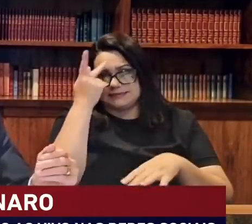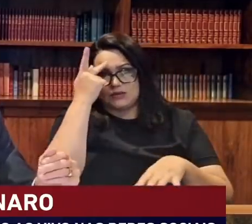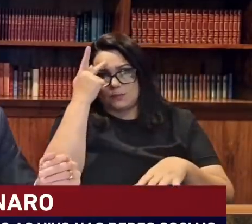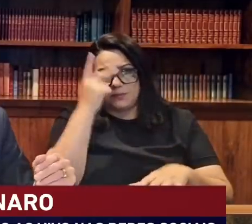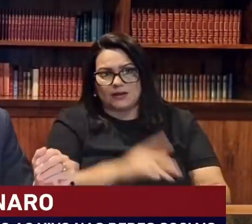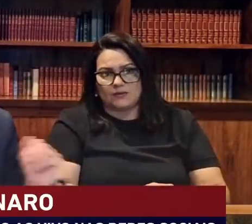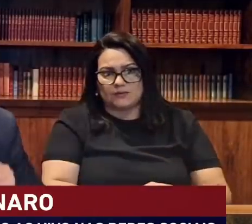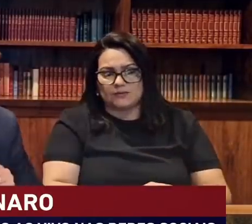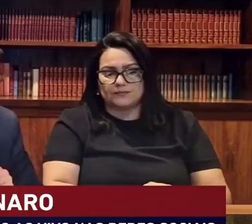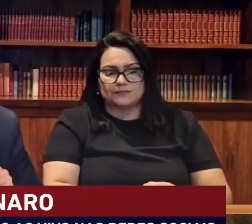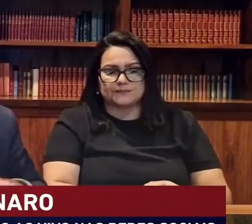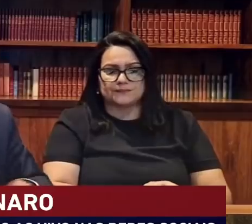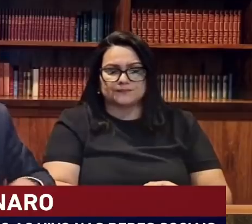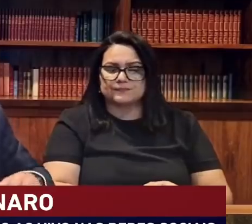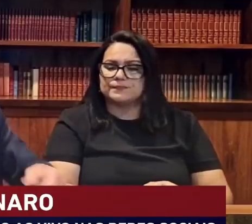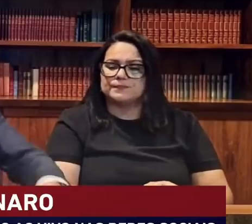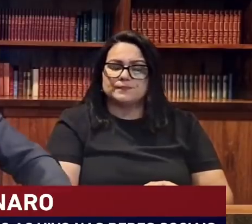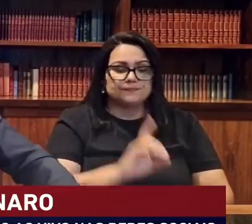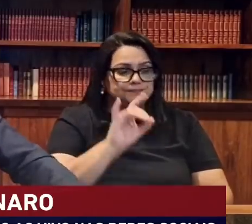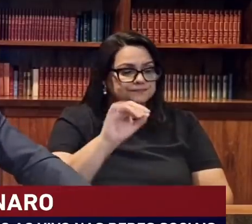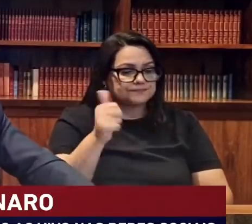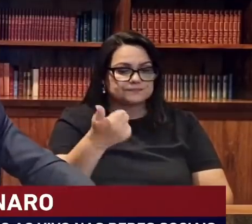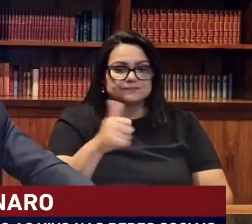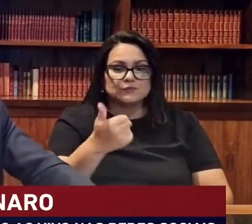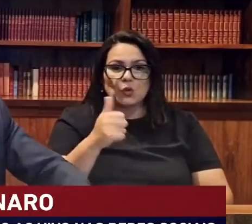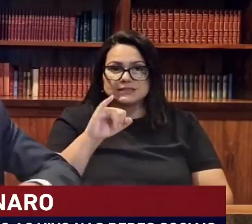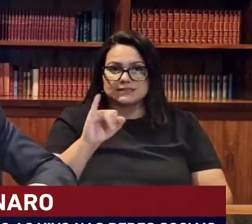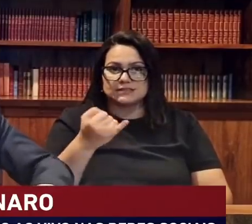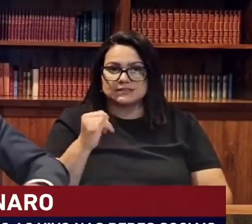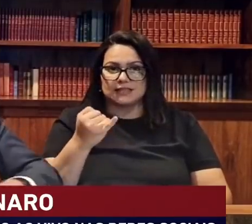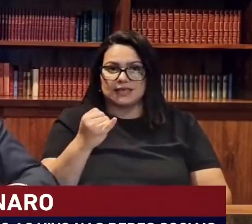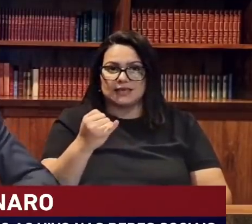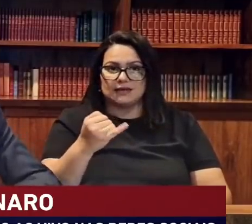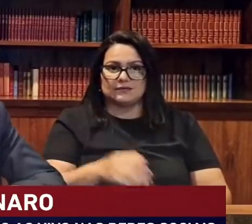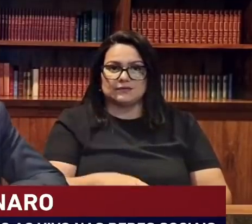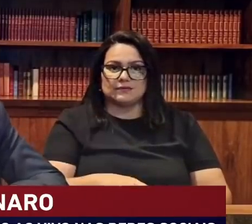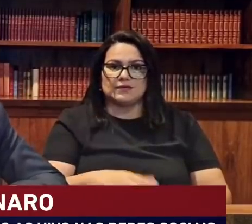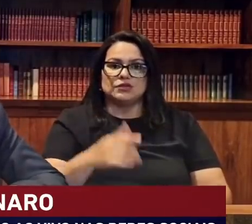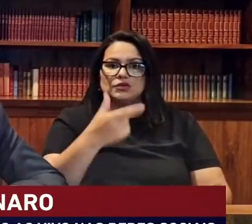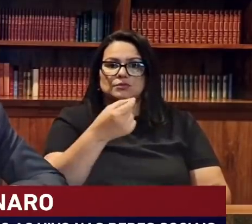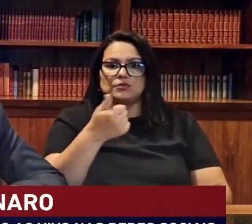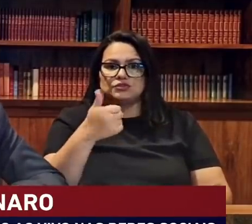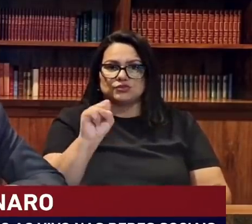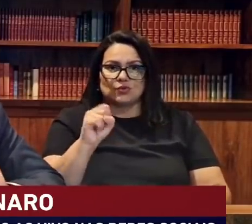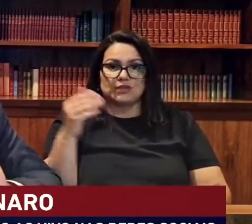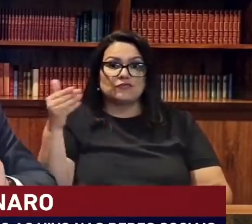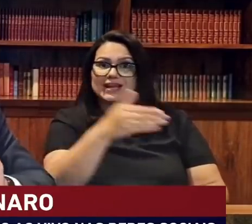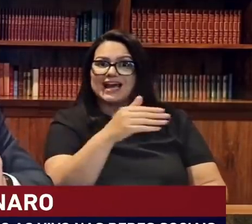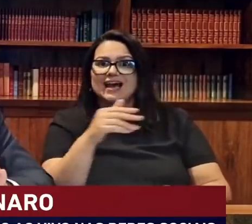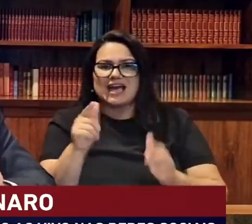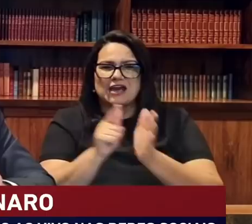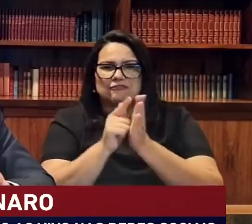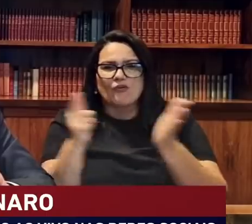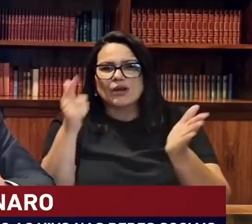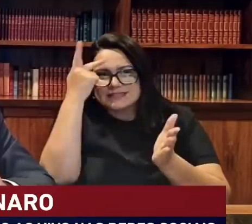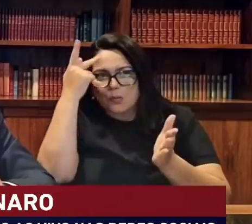no dia 11 de janeiro de 2018. Olha só, anota